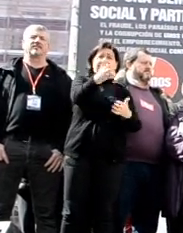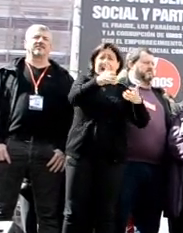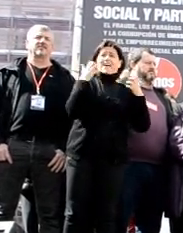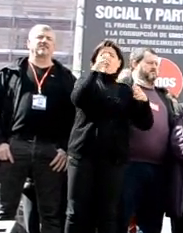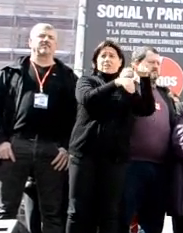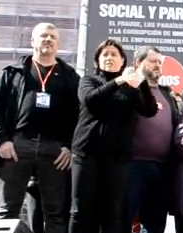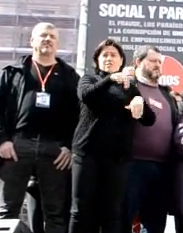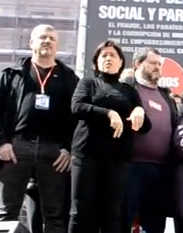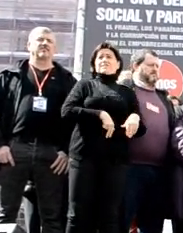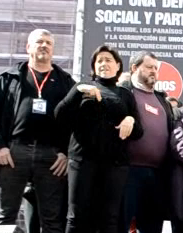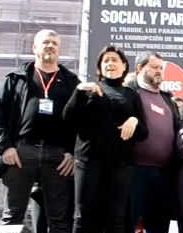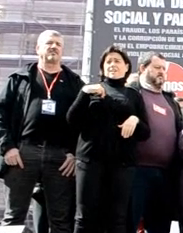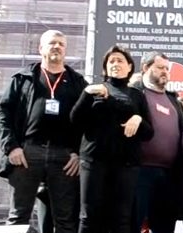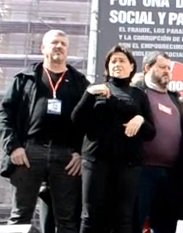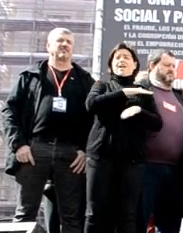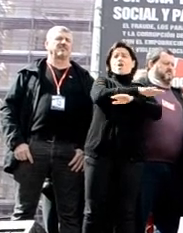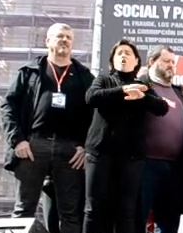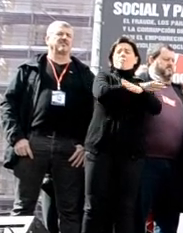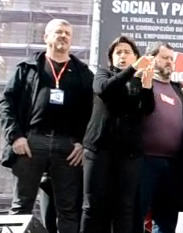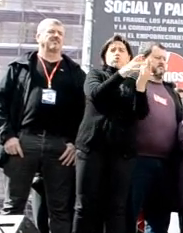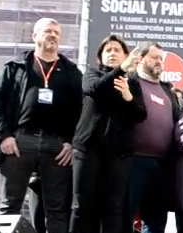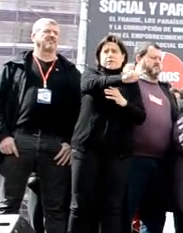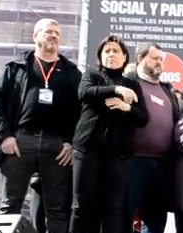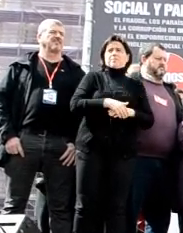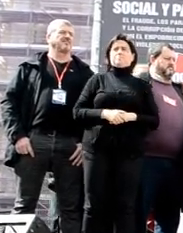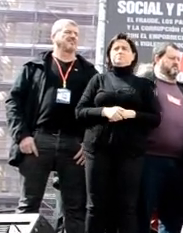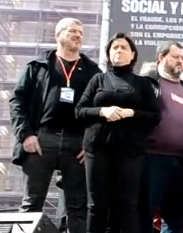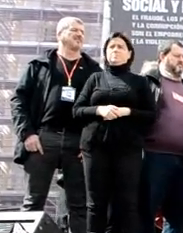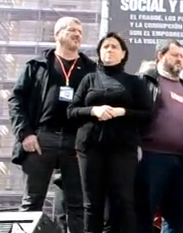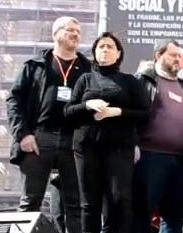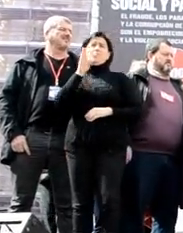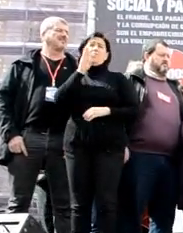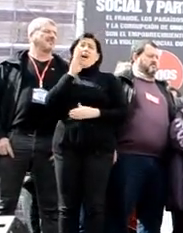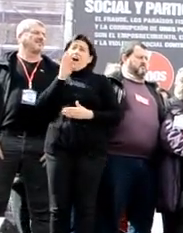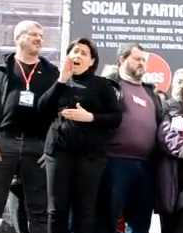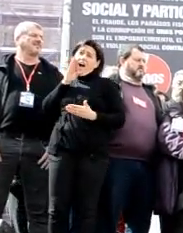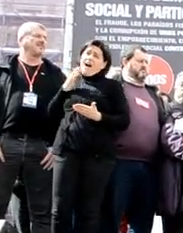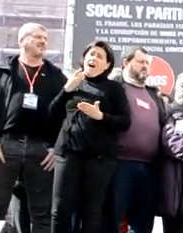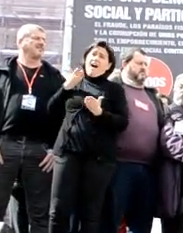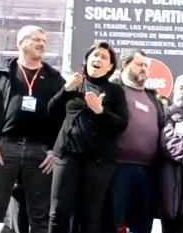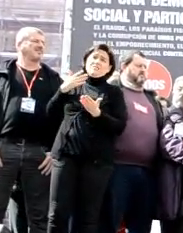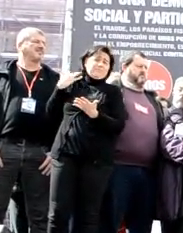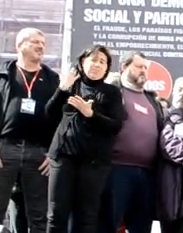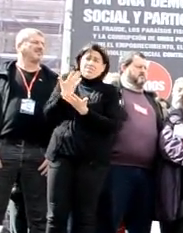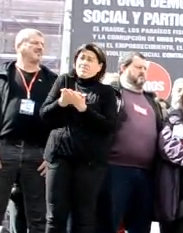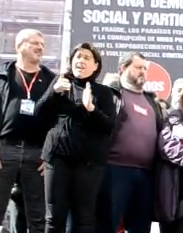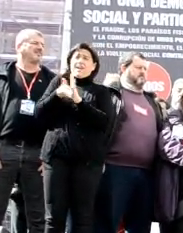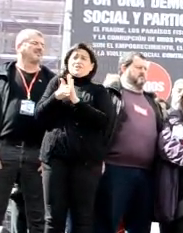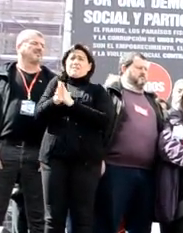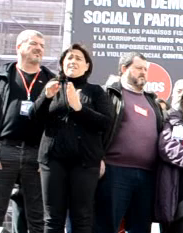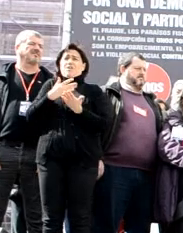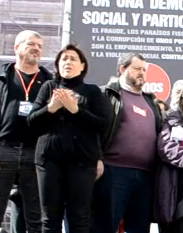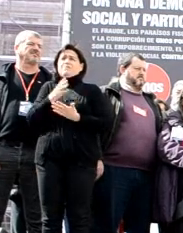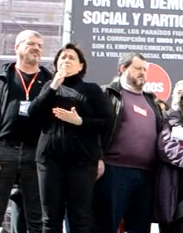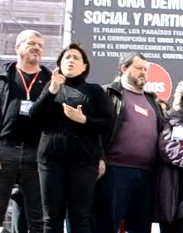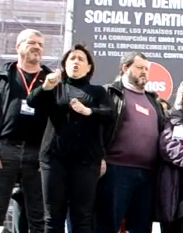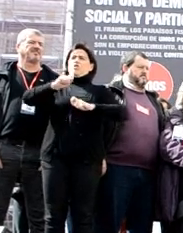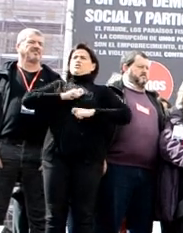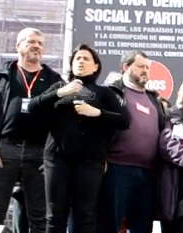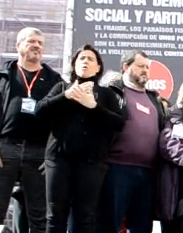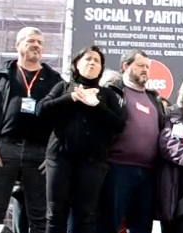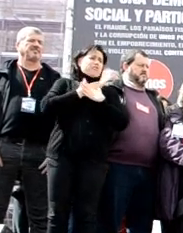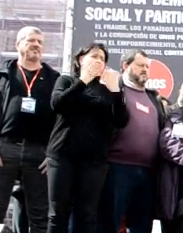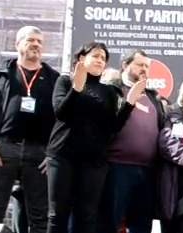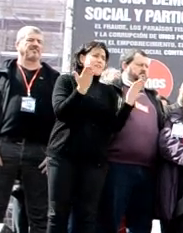mismo gobierno. Estos hechos no hacen otra cosa que socavar aún más la confianza en las